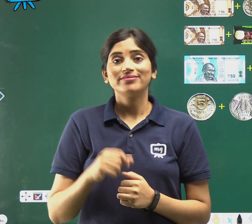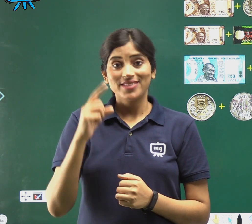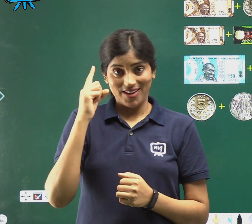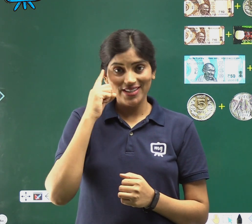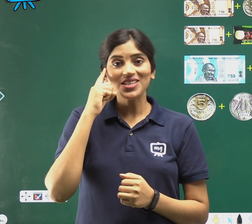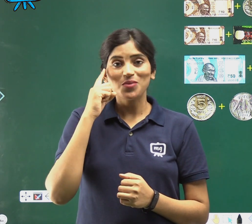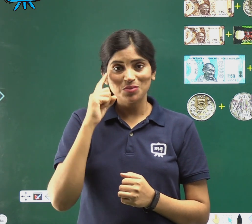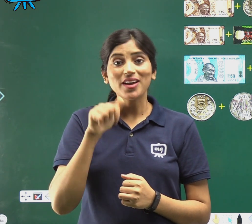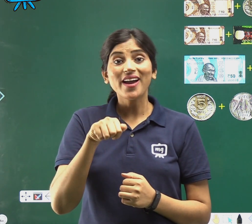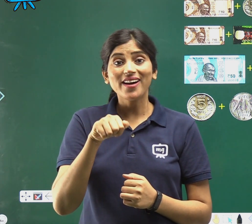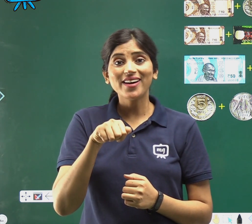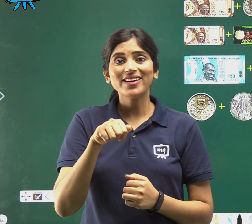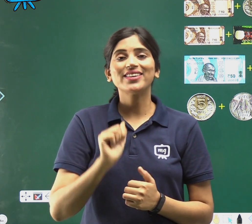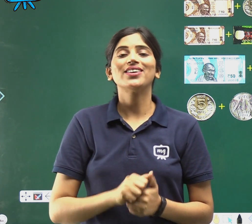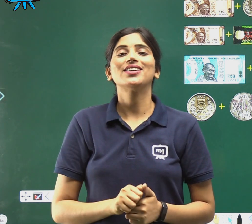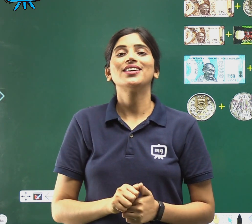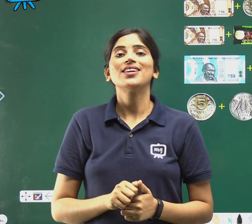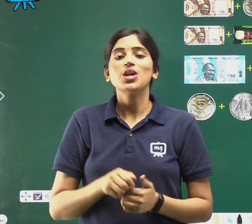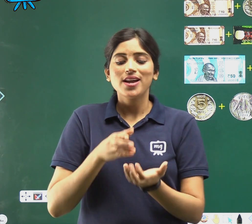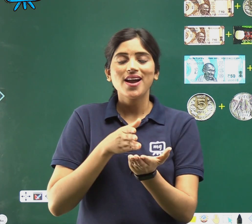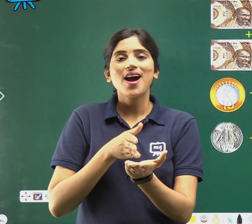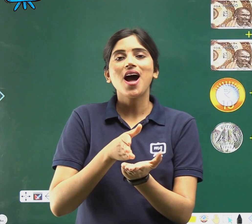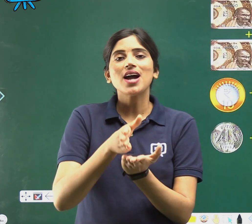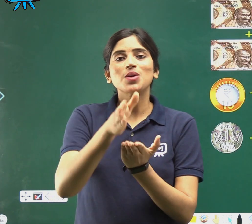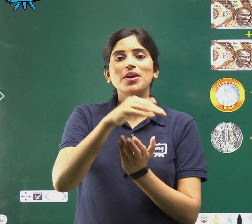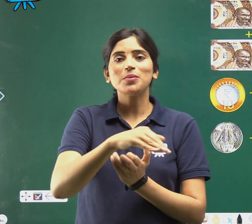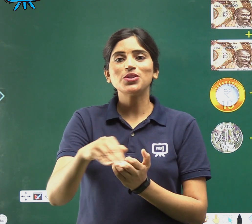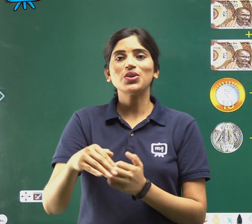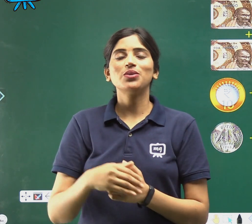समझ में आया? आगे बढ़े बच्चों।